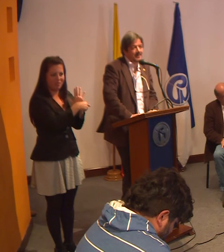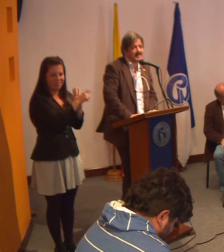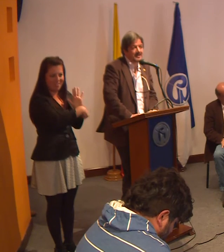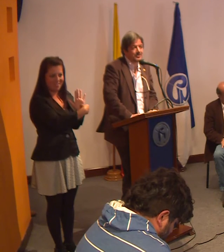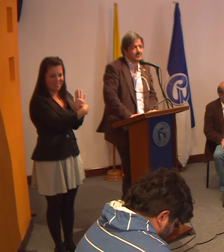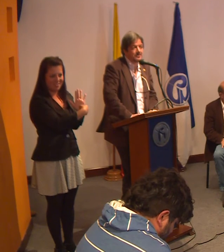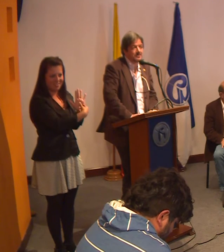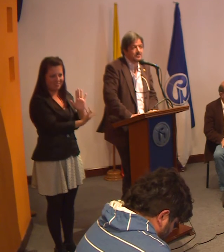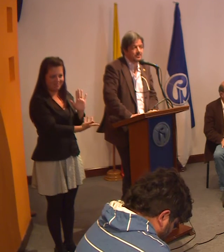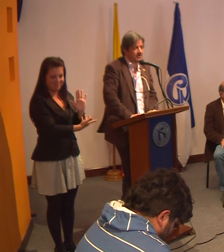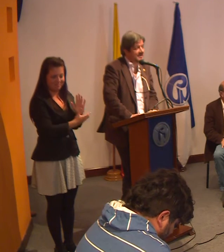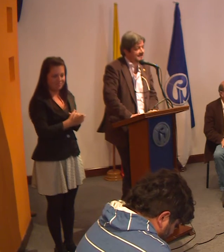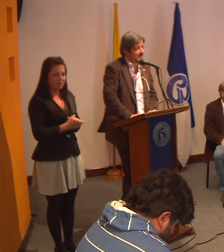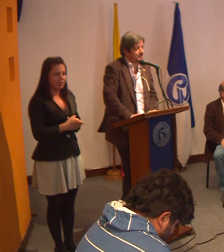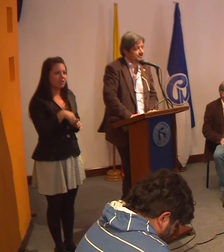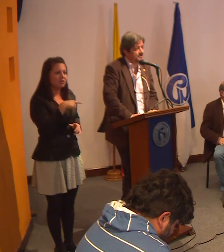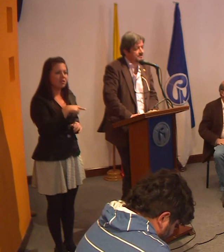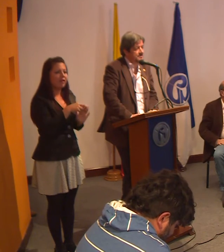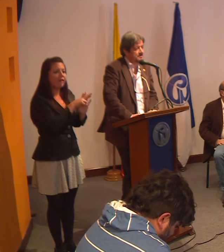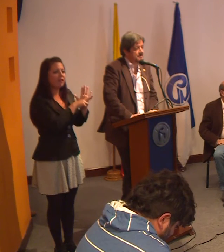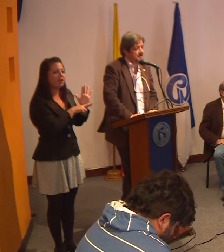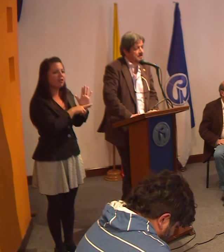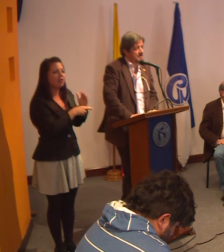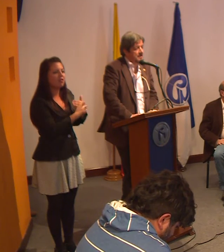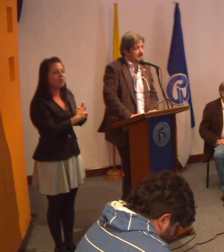esa reglamentación duró 10 años.